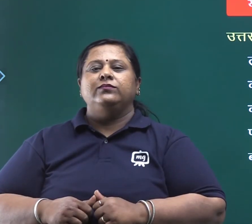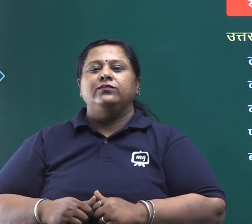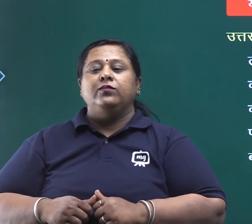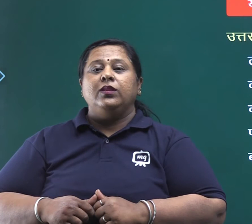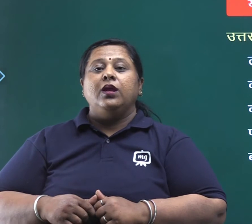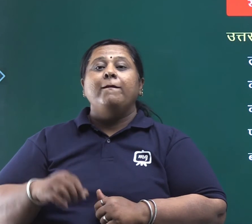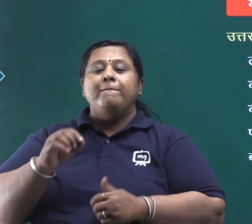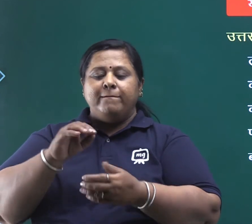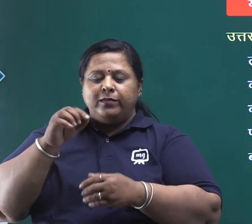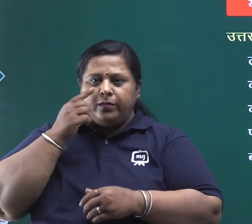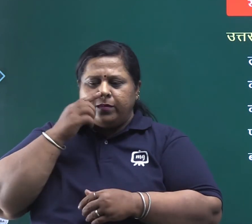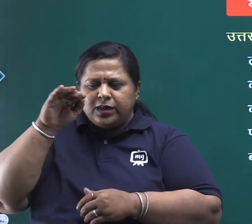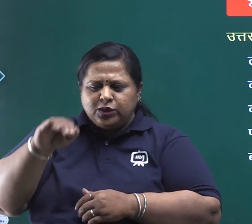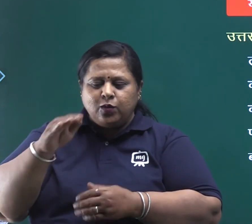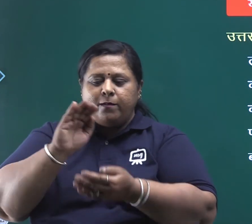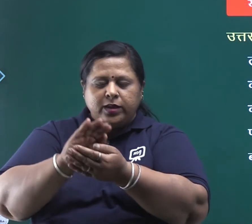बच्ची को बचाने की